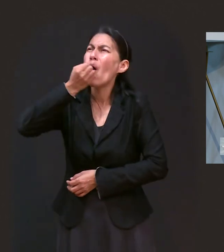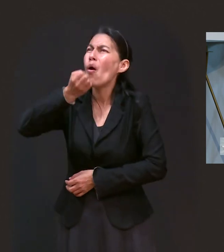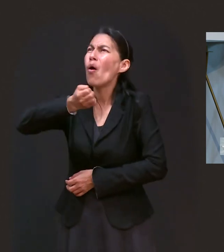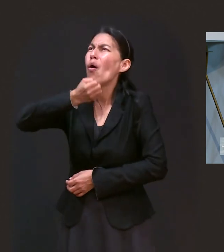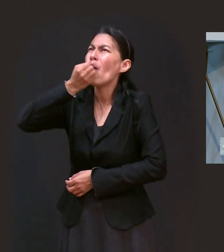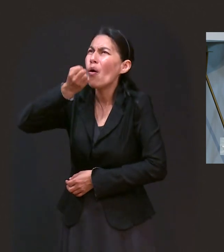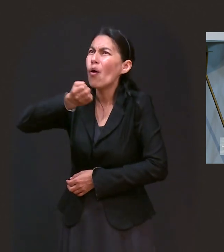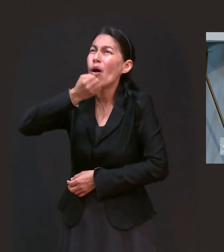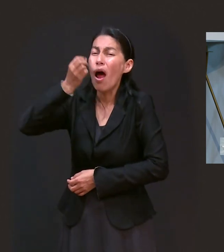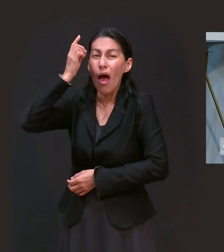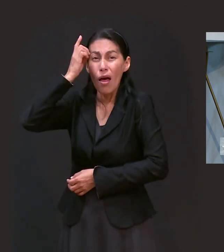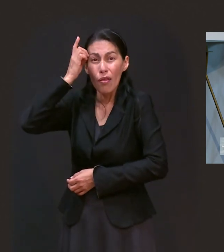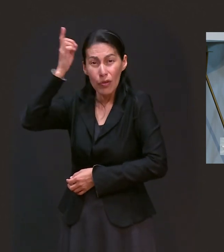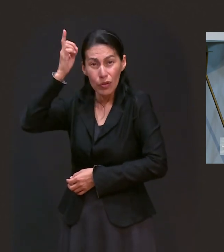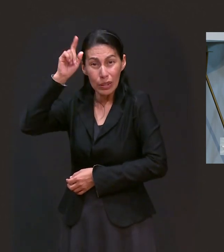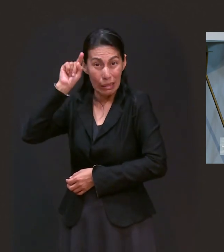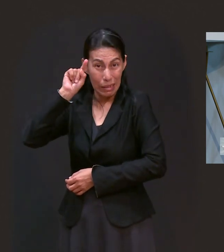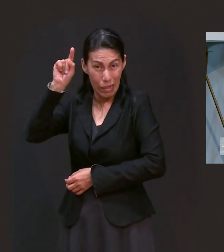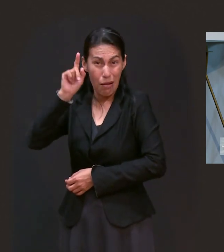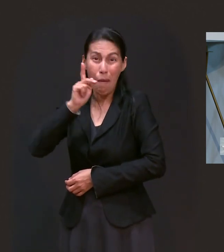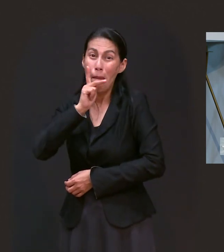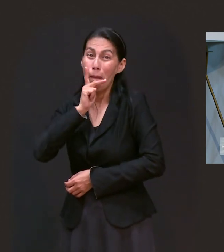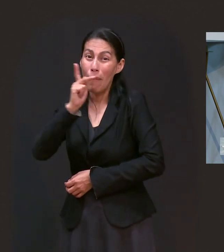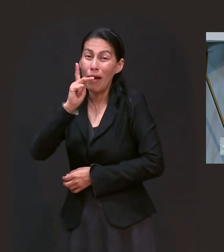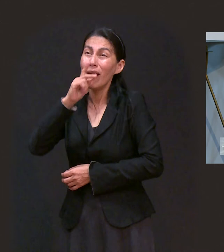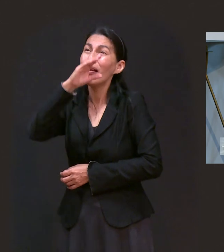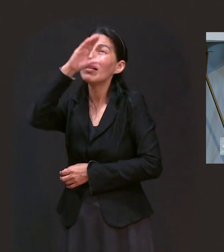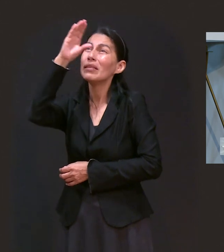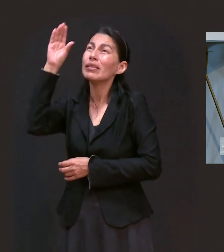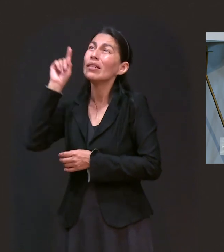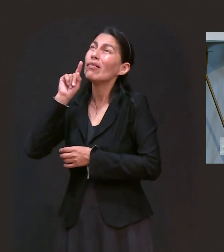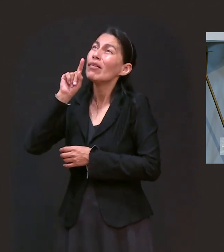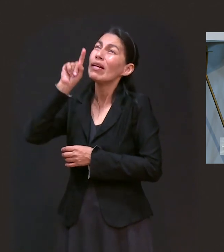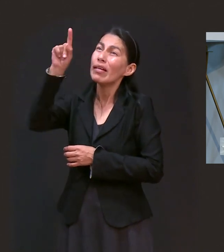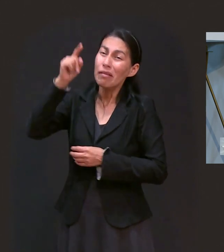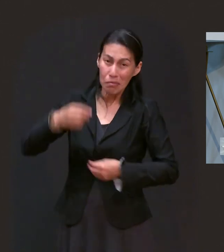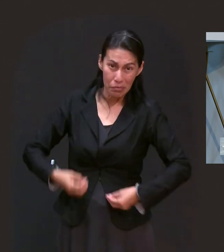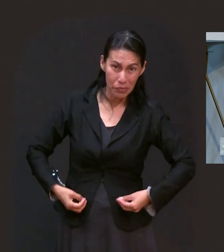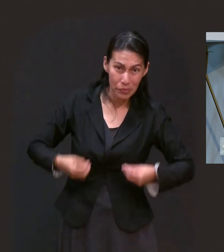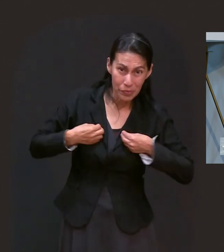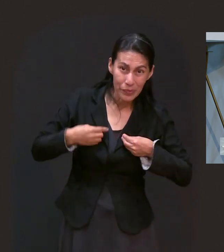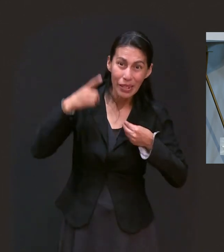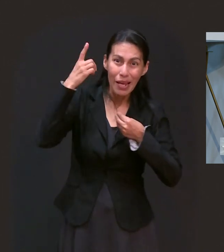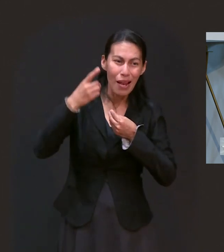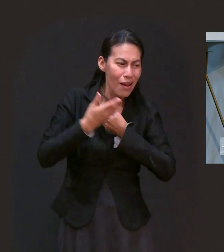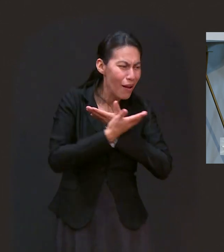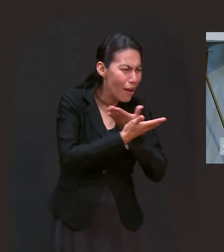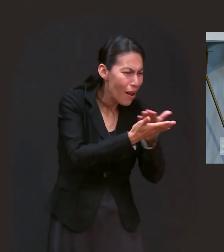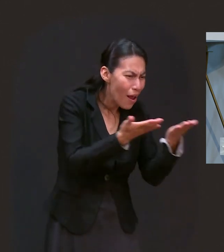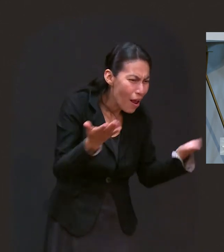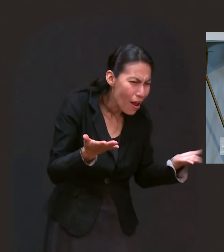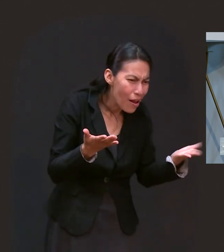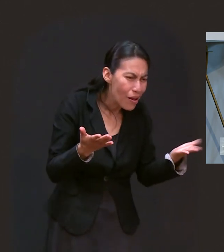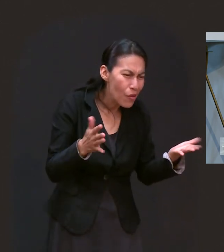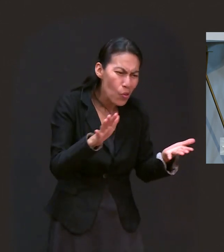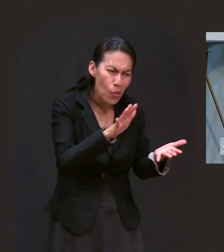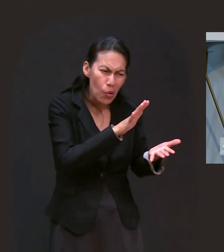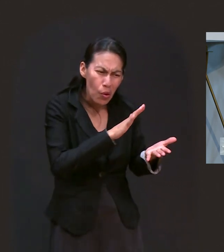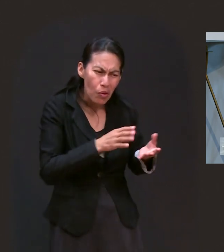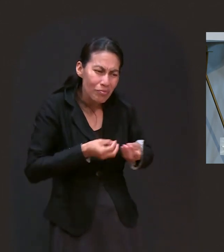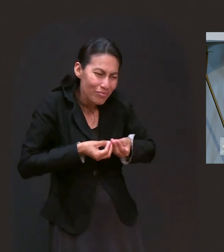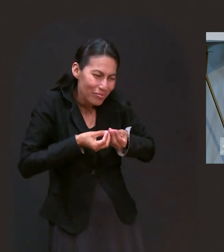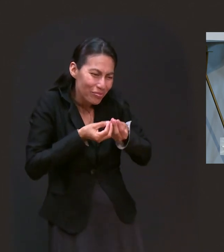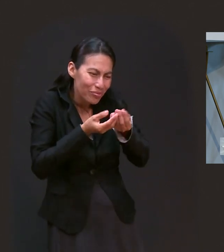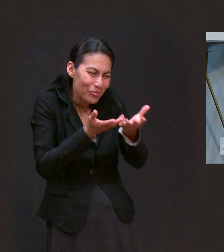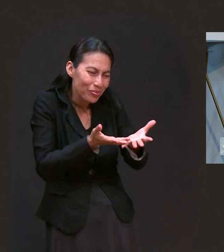que está en los cielos que es nuestro padre él nos concedería las peticiones de nuestro corazón así que